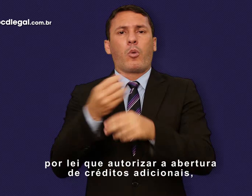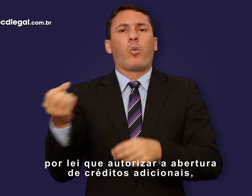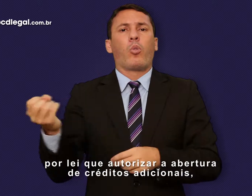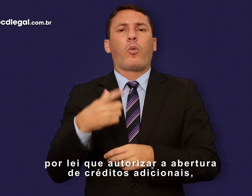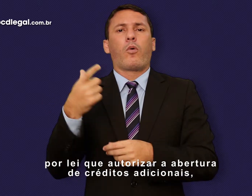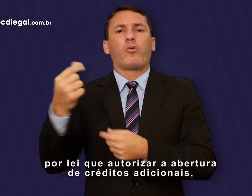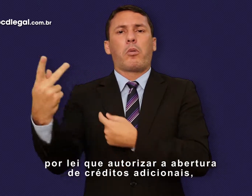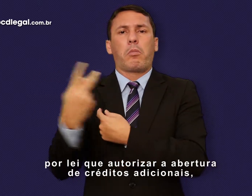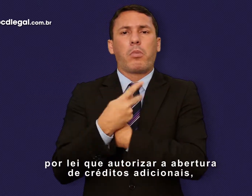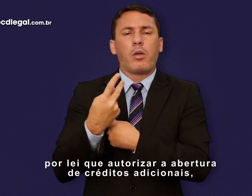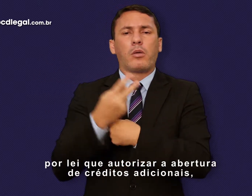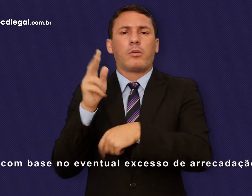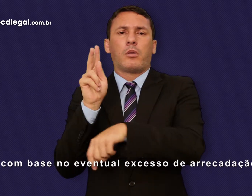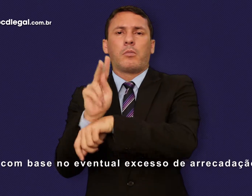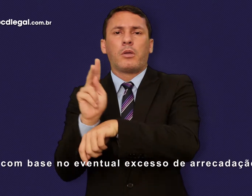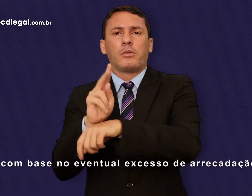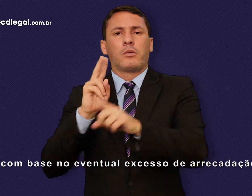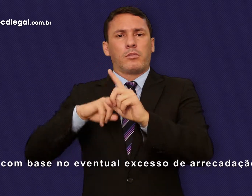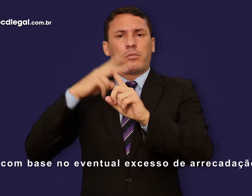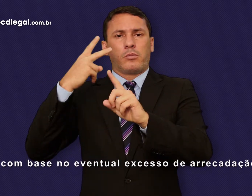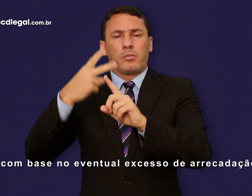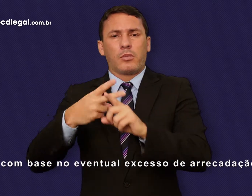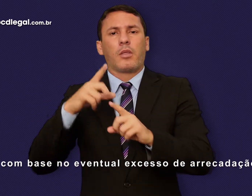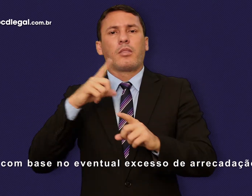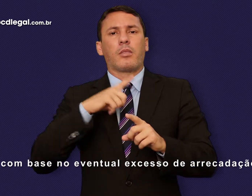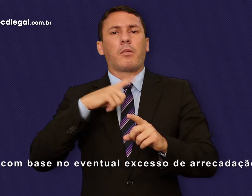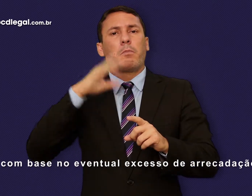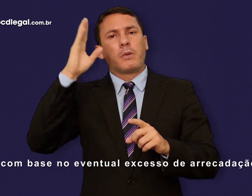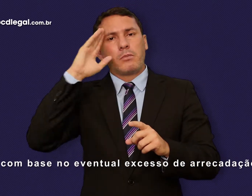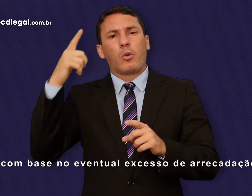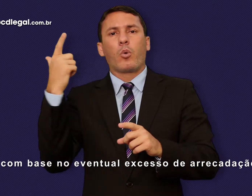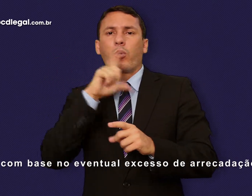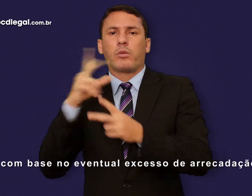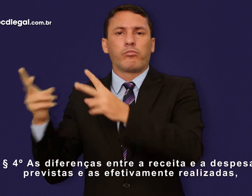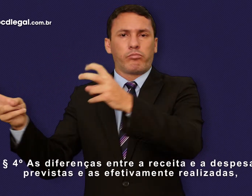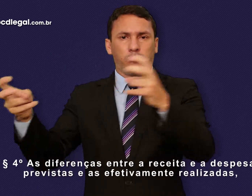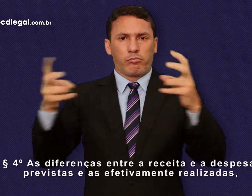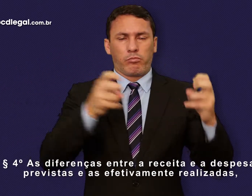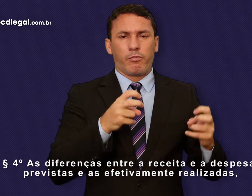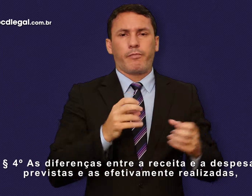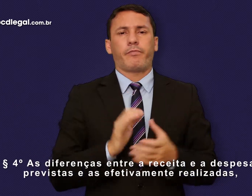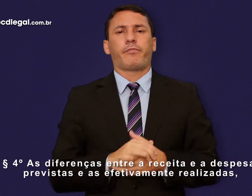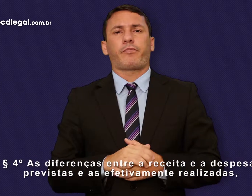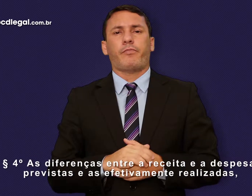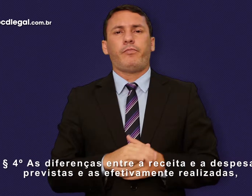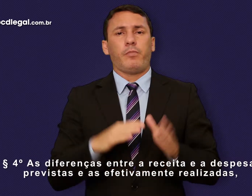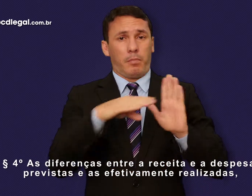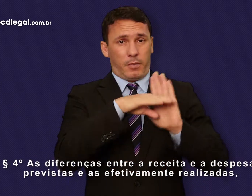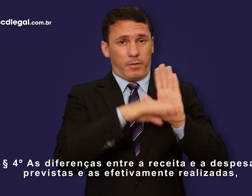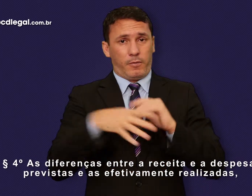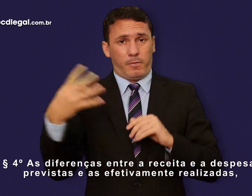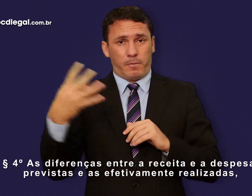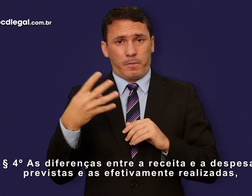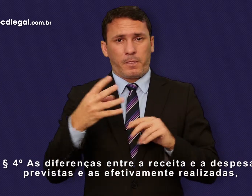de créditos adicionais com base no eventual excesso de arrecadação. Parágrafo 4º. As diferenças